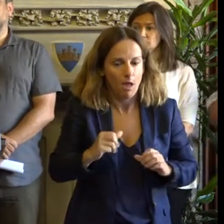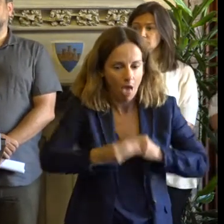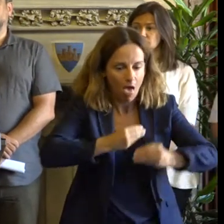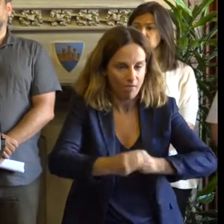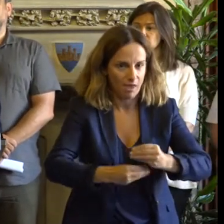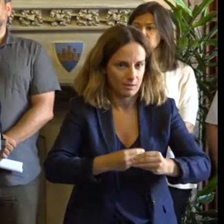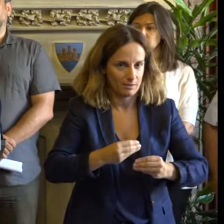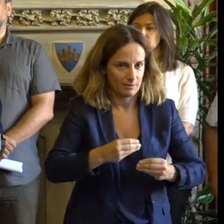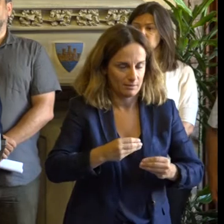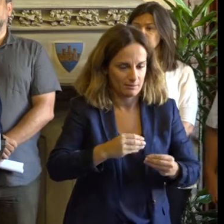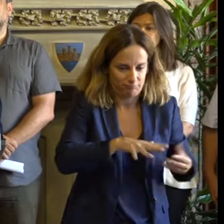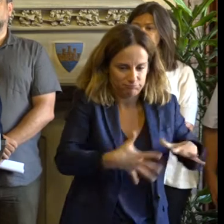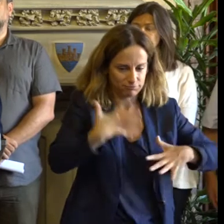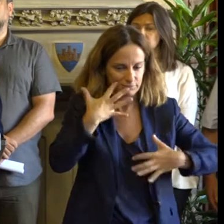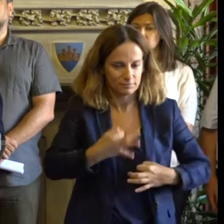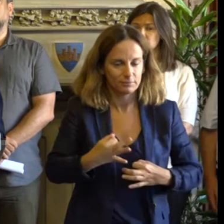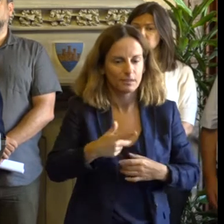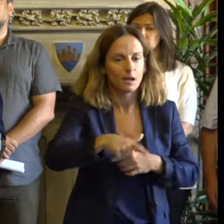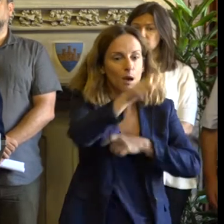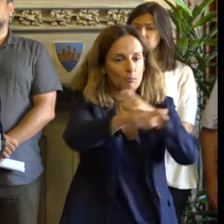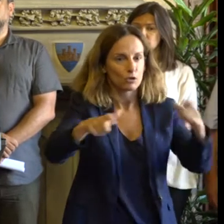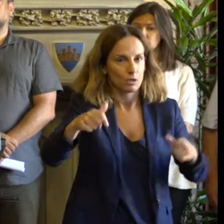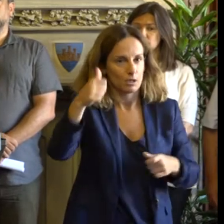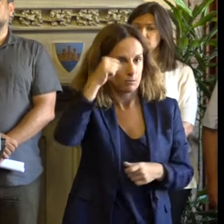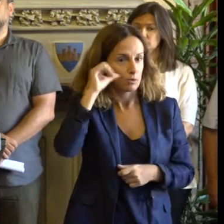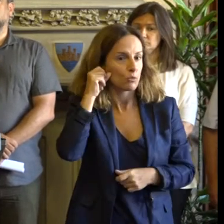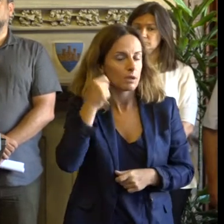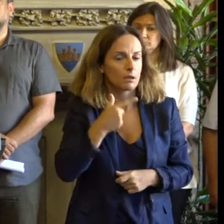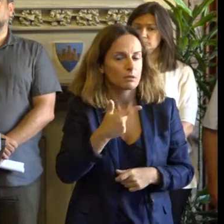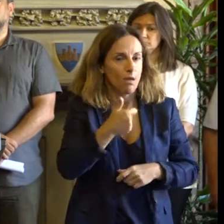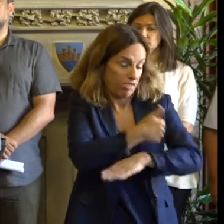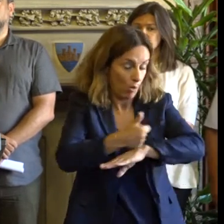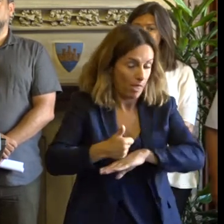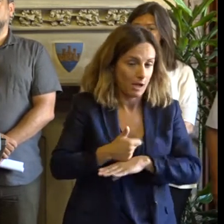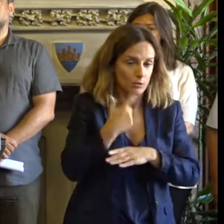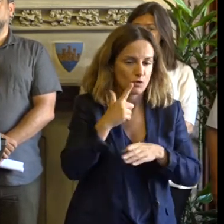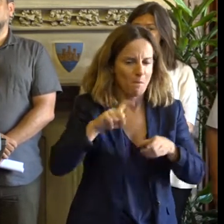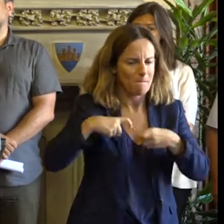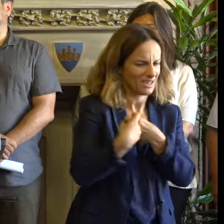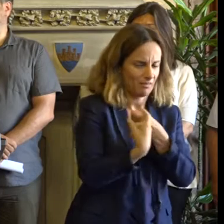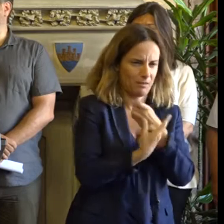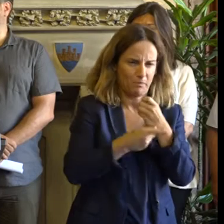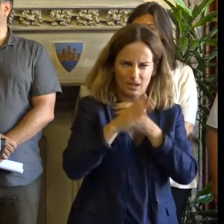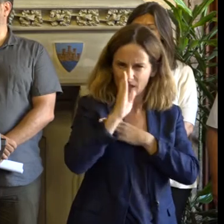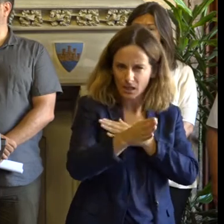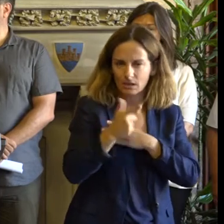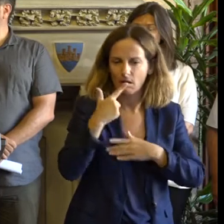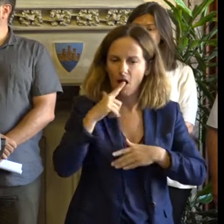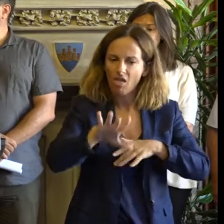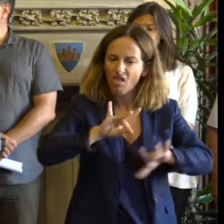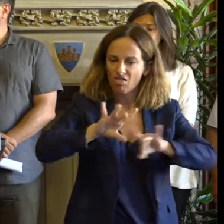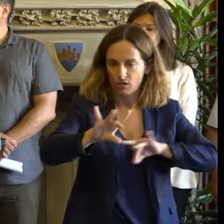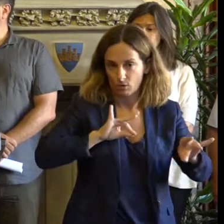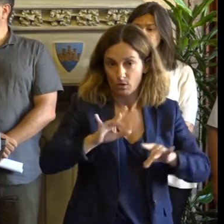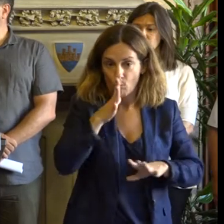ciutadanes puguin participar activament a dins del procés de prendre decisions d'aquelles que els afecten d'una